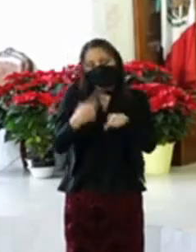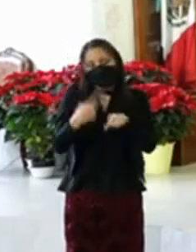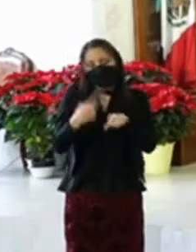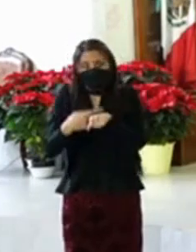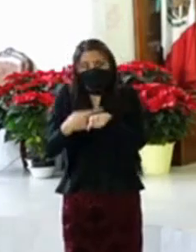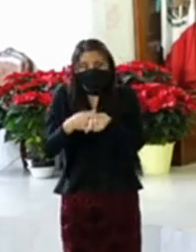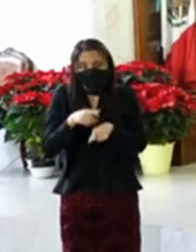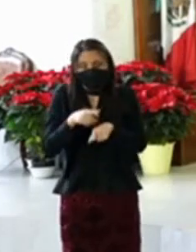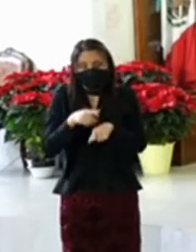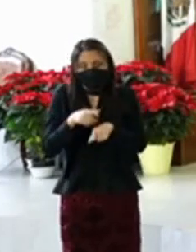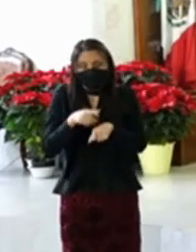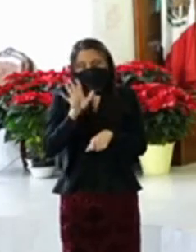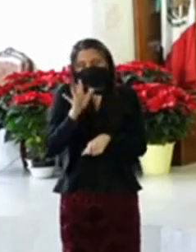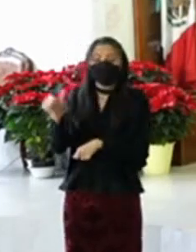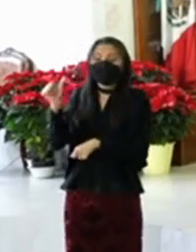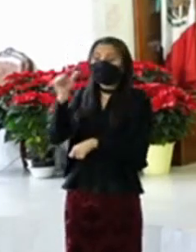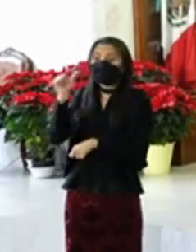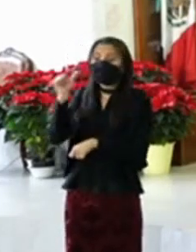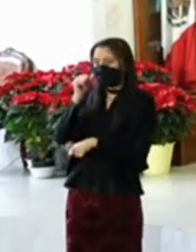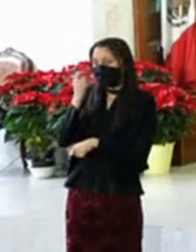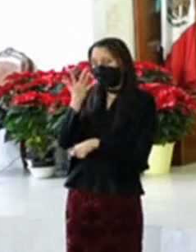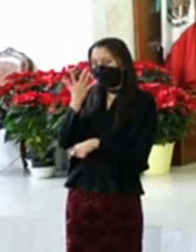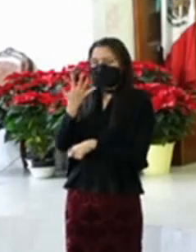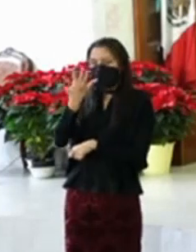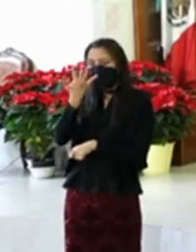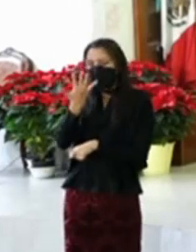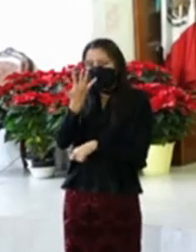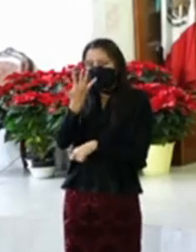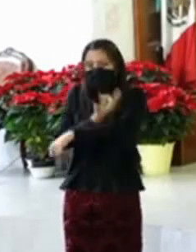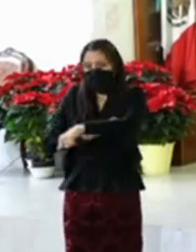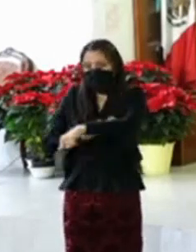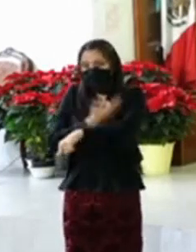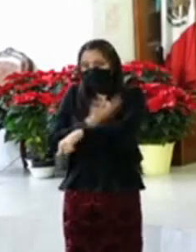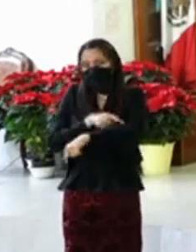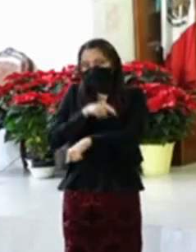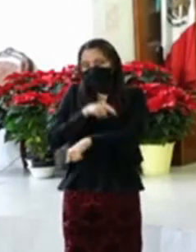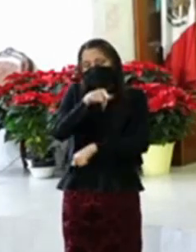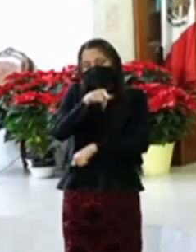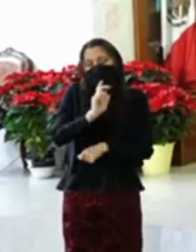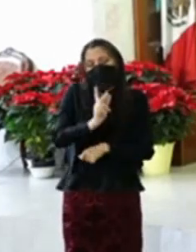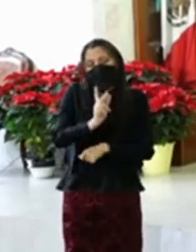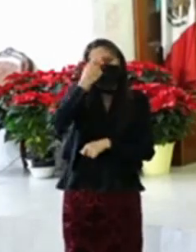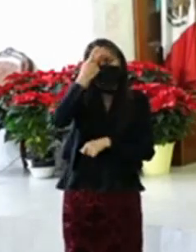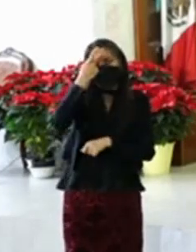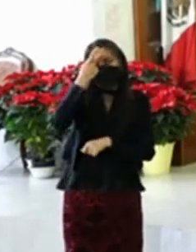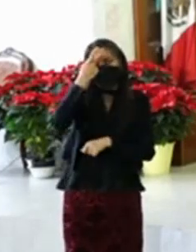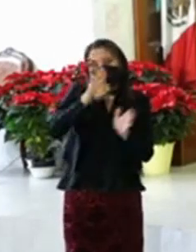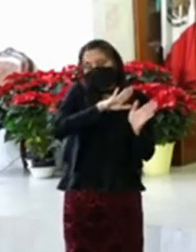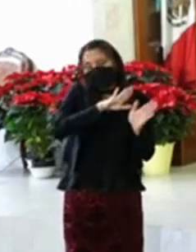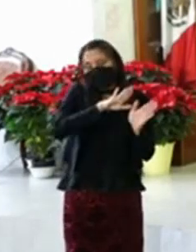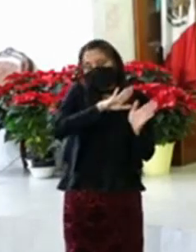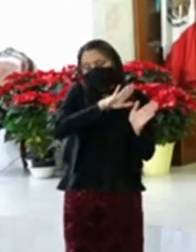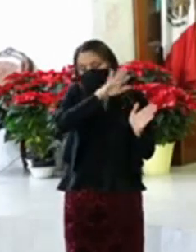posiblemente a las 5 de la tarde, partió con el Señor nuestro hermano Arturito